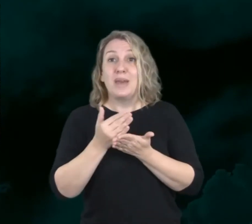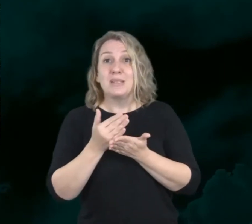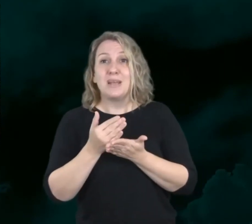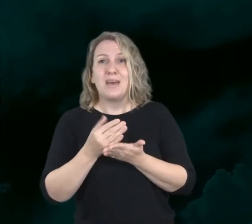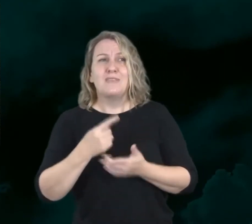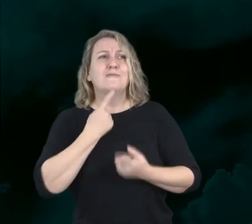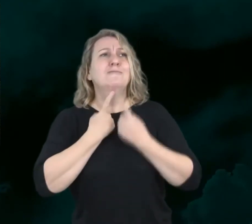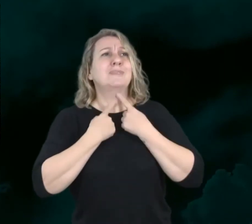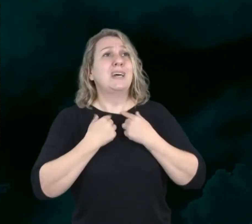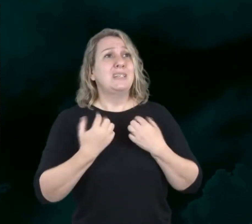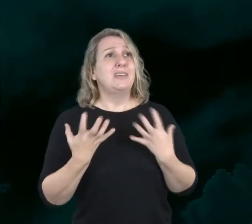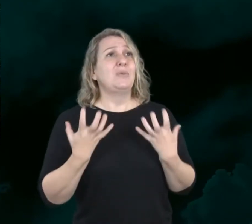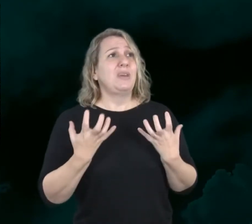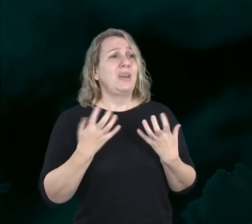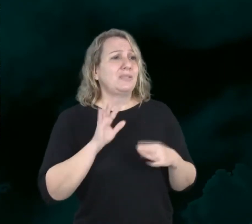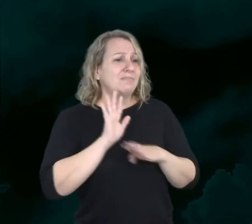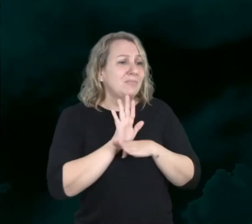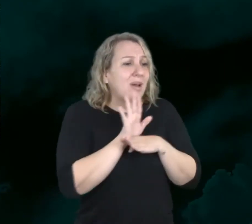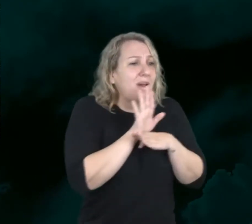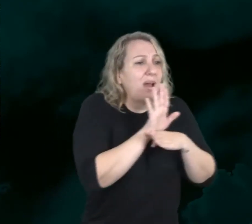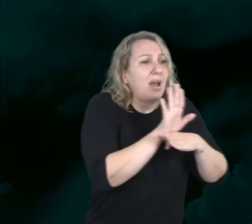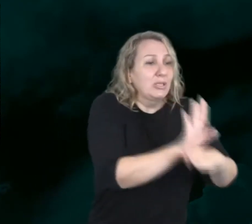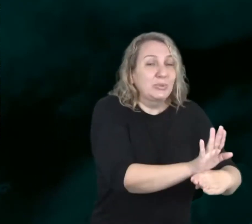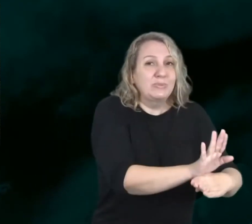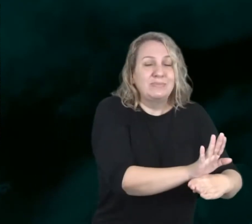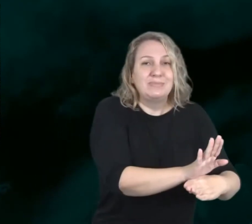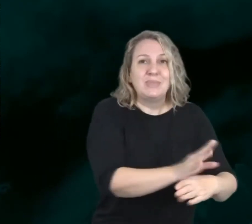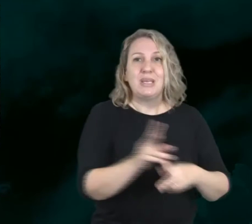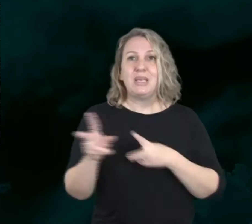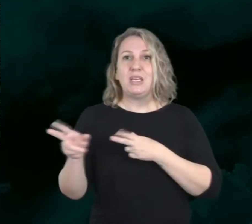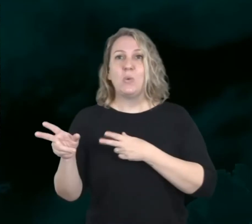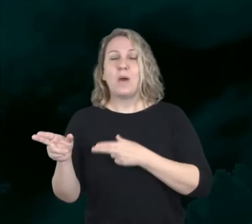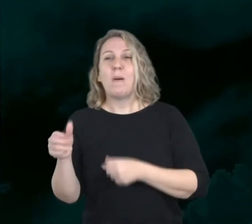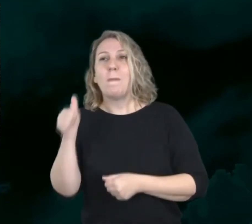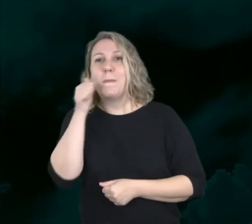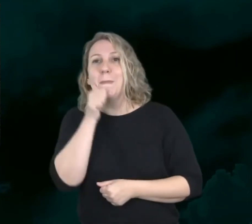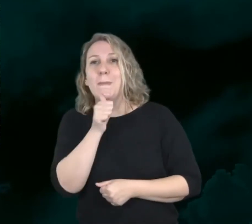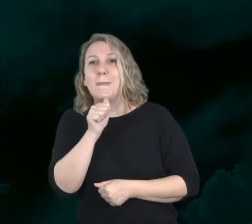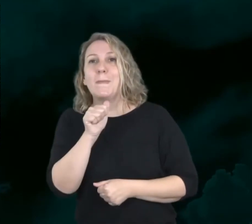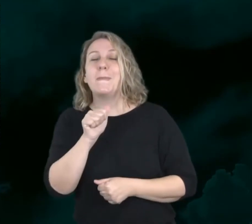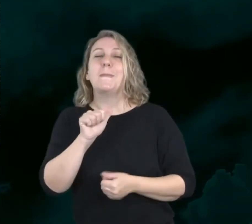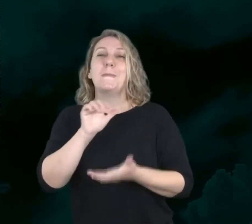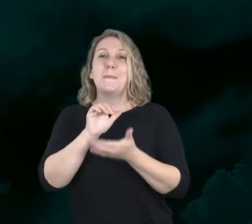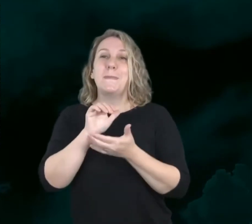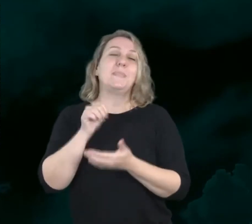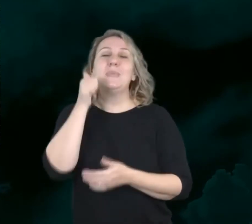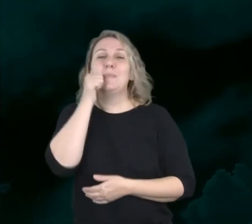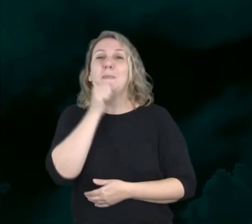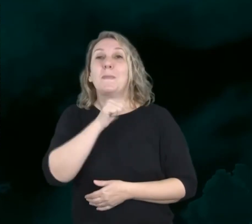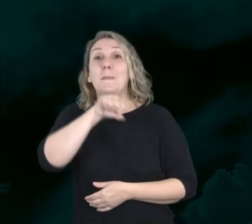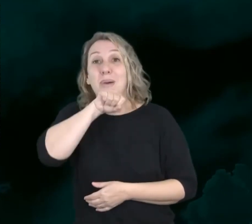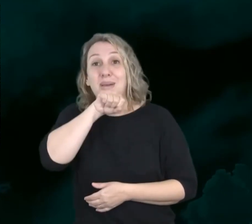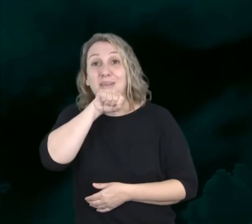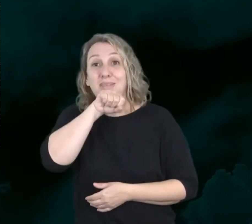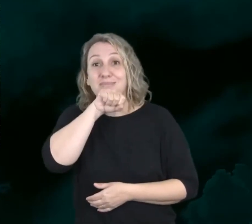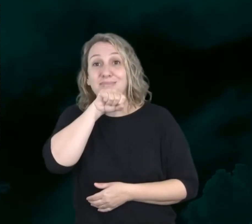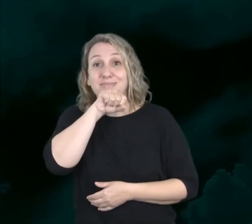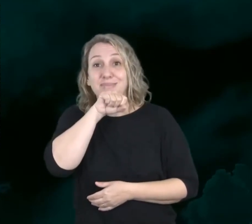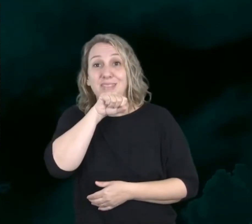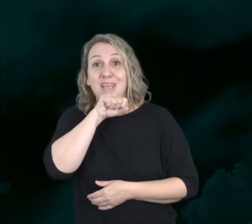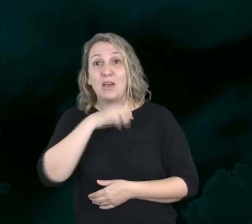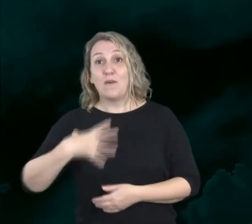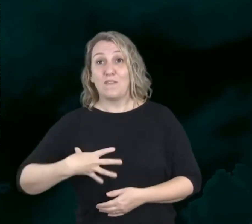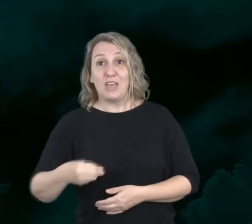pessoas, como mãe a filhos, como pai a filhos, né? Um trabalho intenso, com